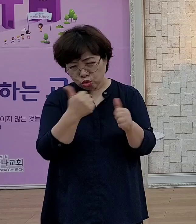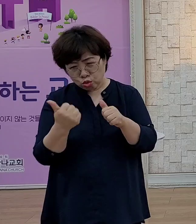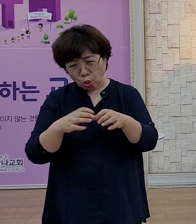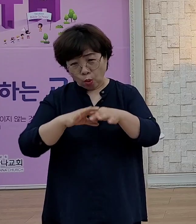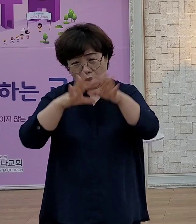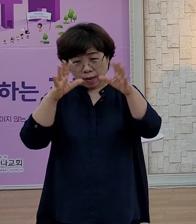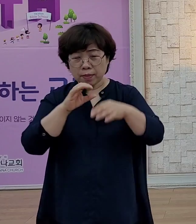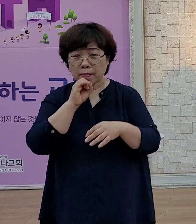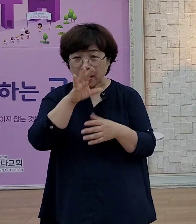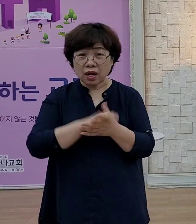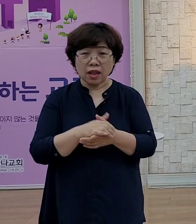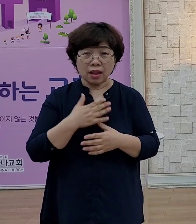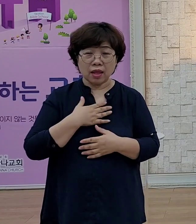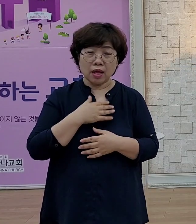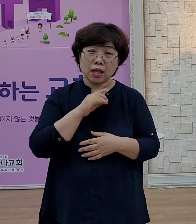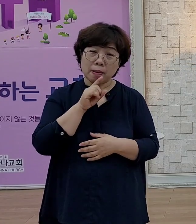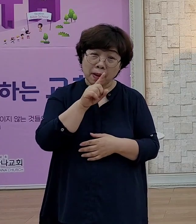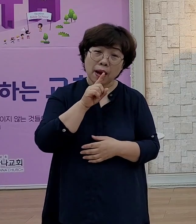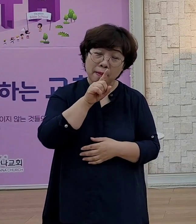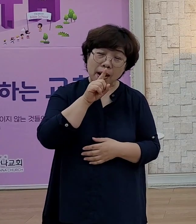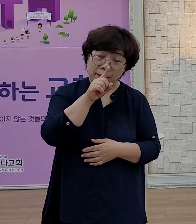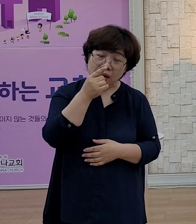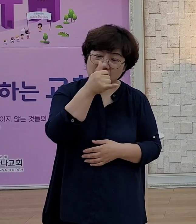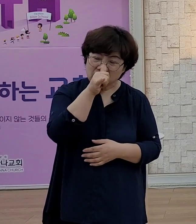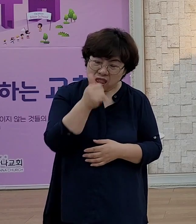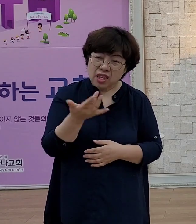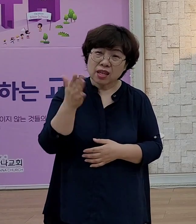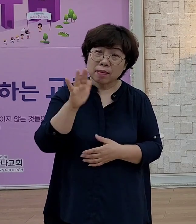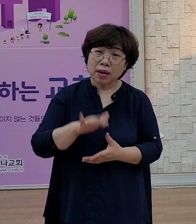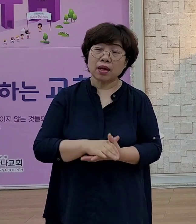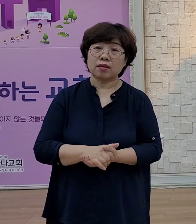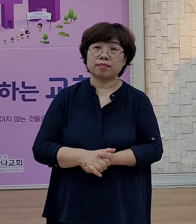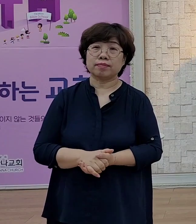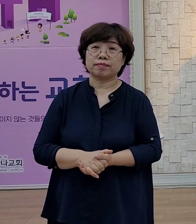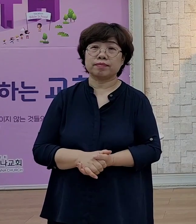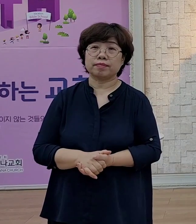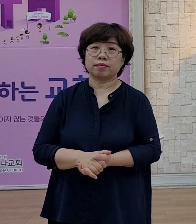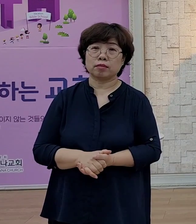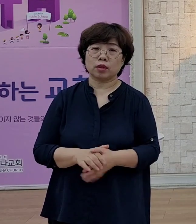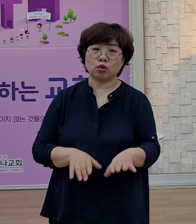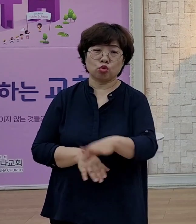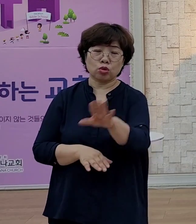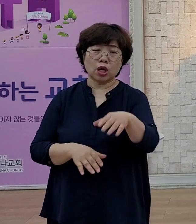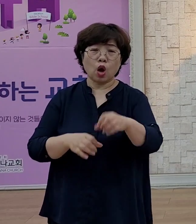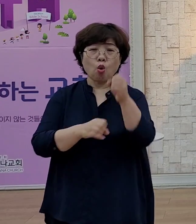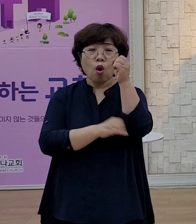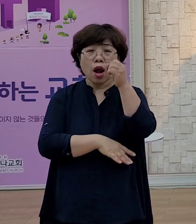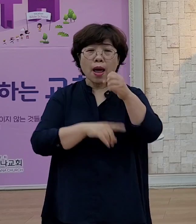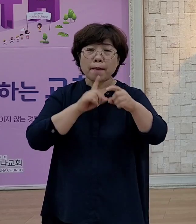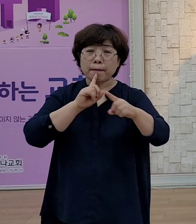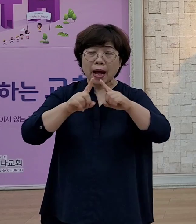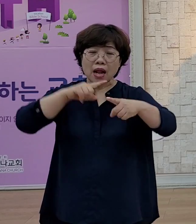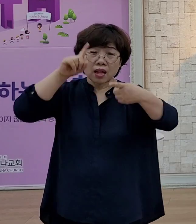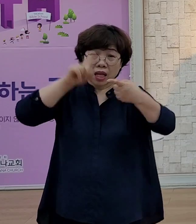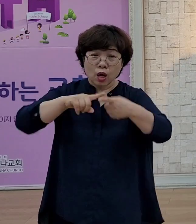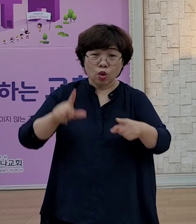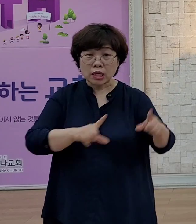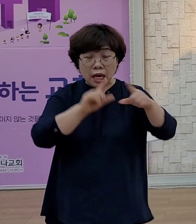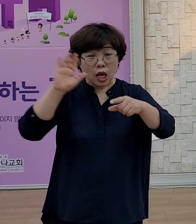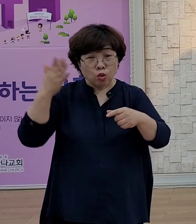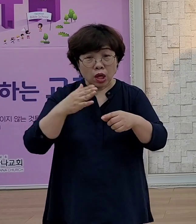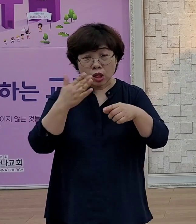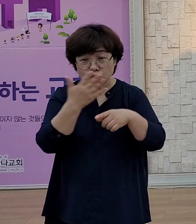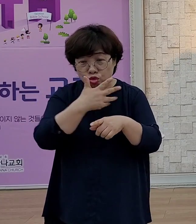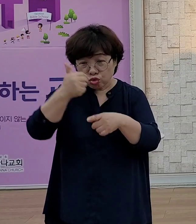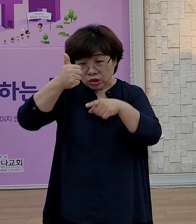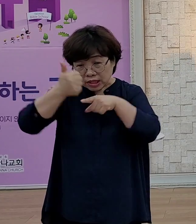이것도 하고 저것도 하리라 이렇게 말하거늘 그랬죠. 원래 우리가 그렇게 살아야 돼요. 우리가 주의 뜻대로 살기도